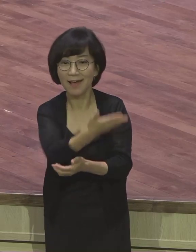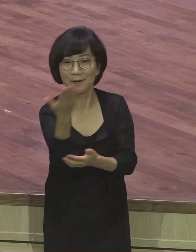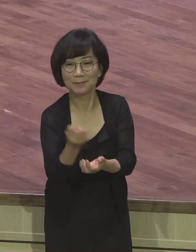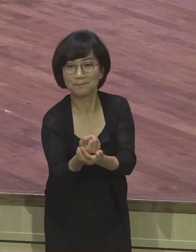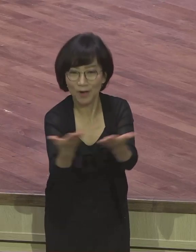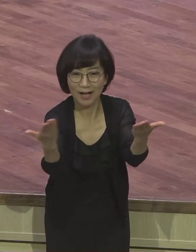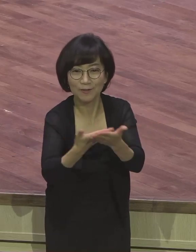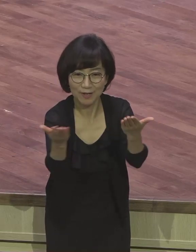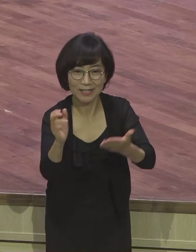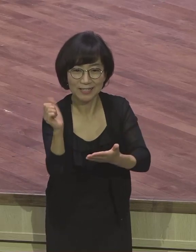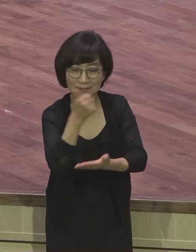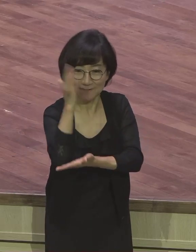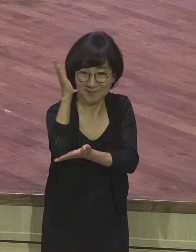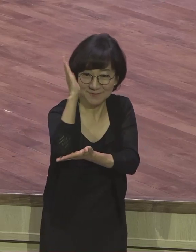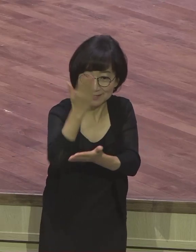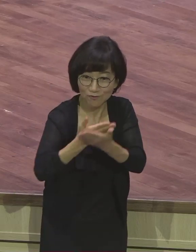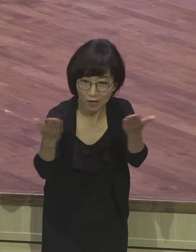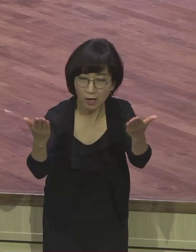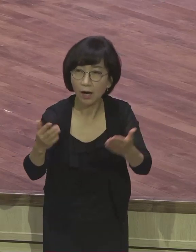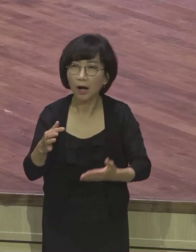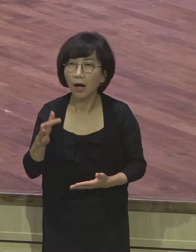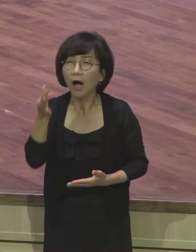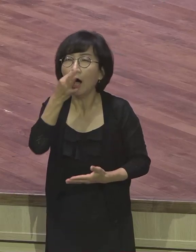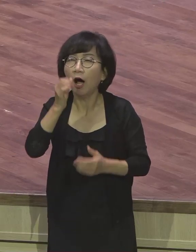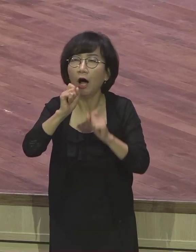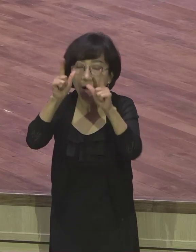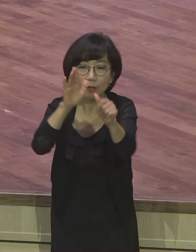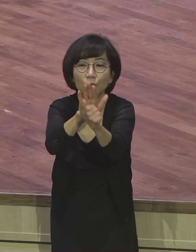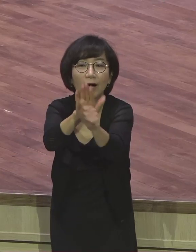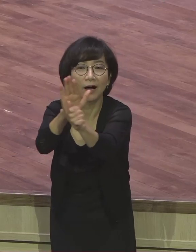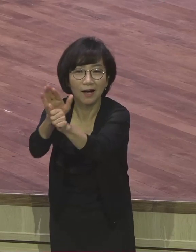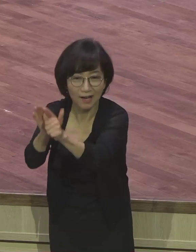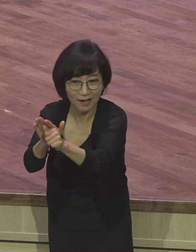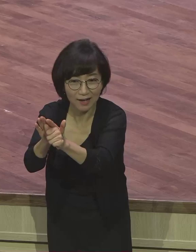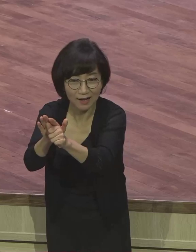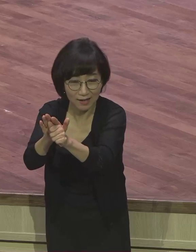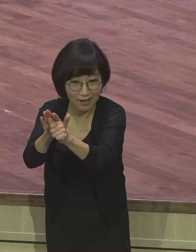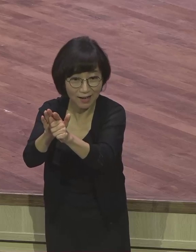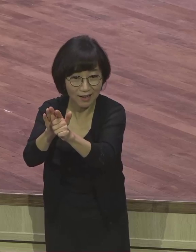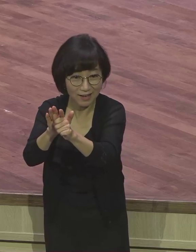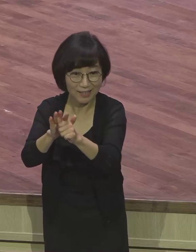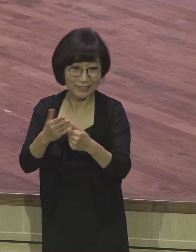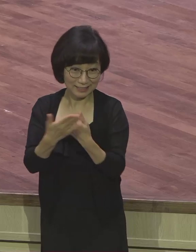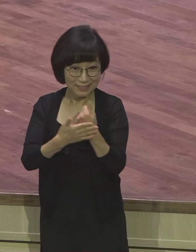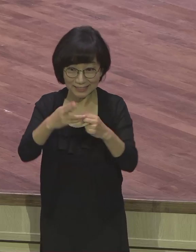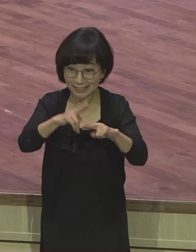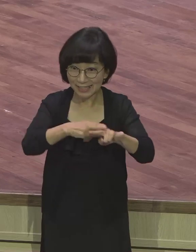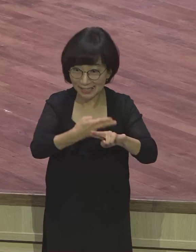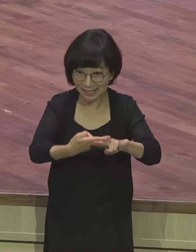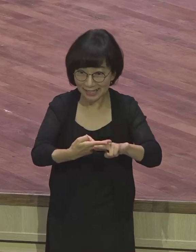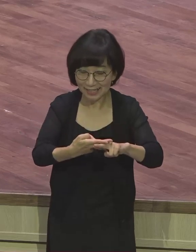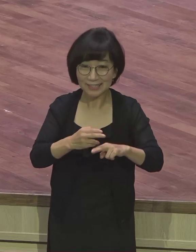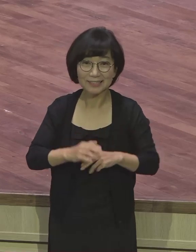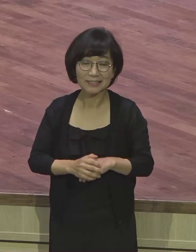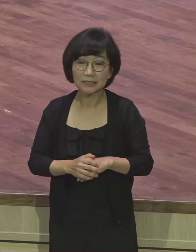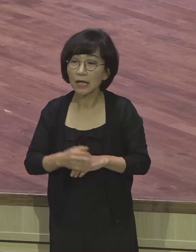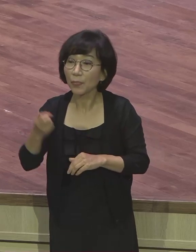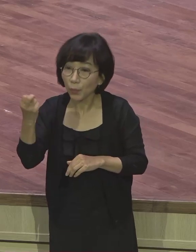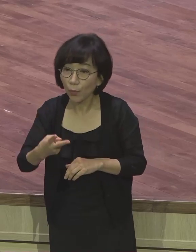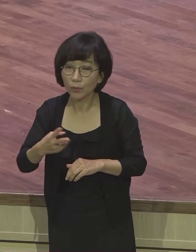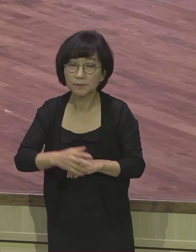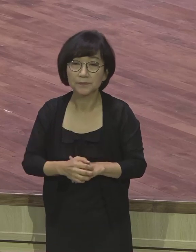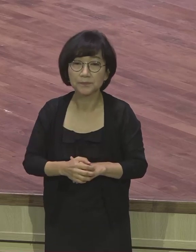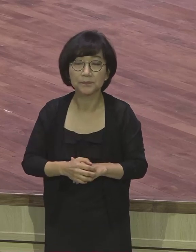해석하고 그걸 풀어서 설명할 수 있는 은사가 있는 거예요. 다 다른 거예요. 다른 거. 우리 현장에서 또